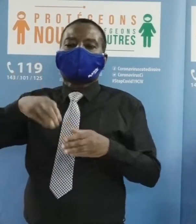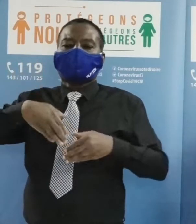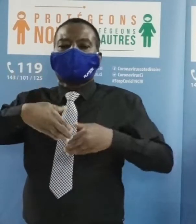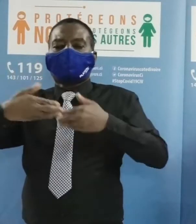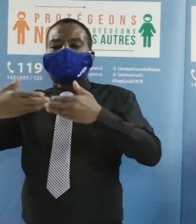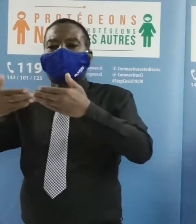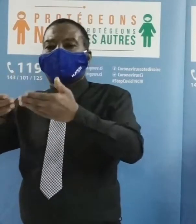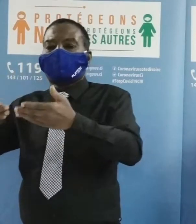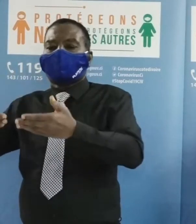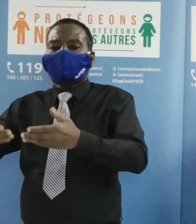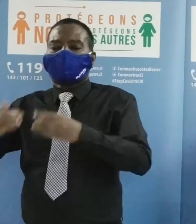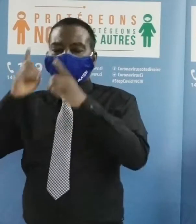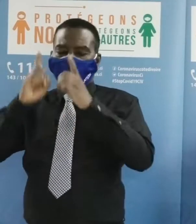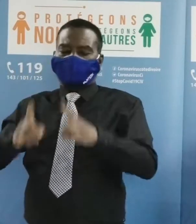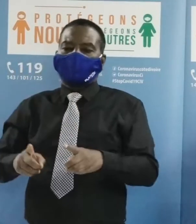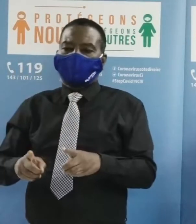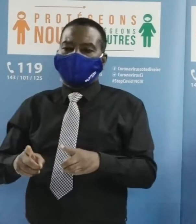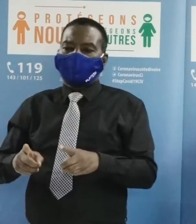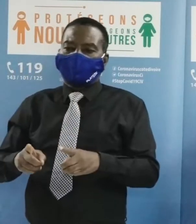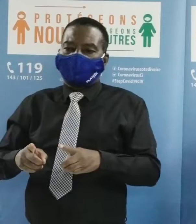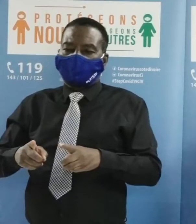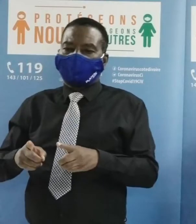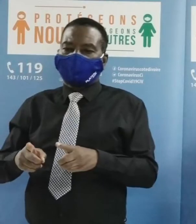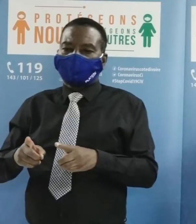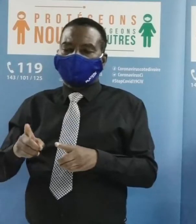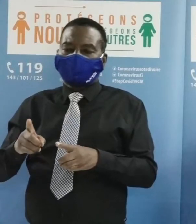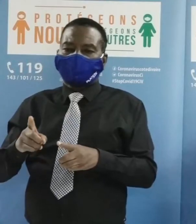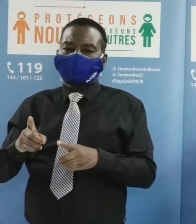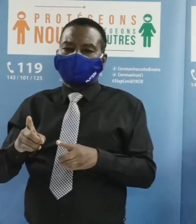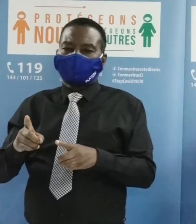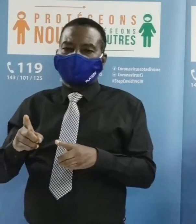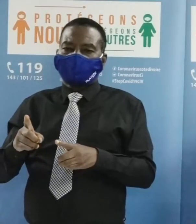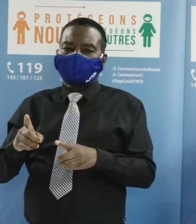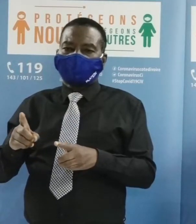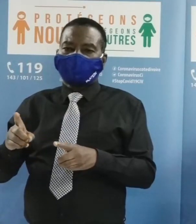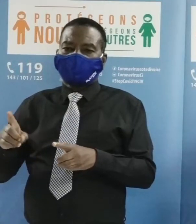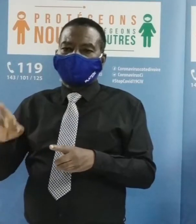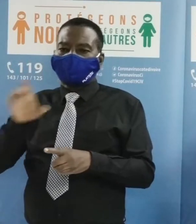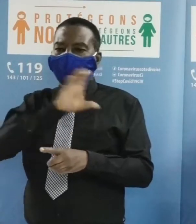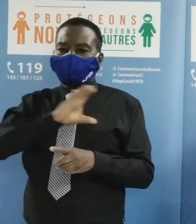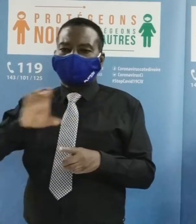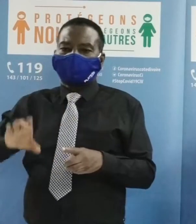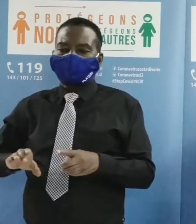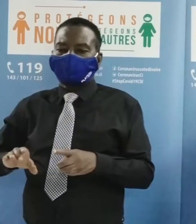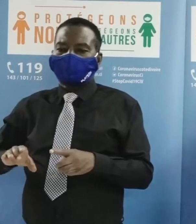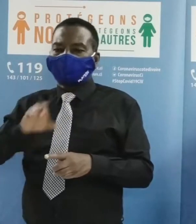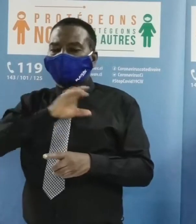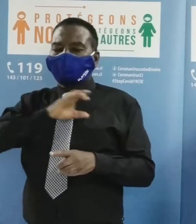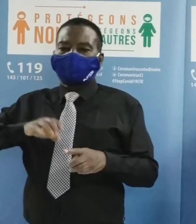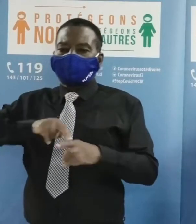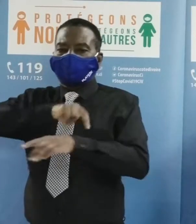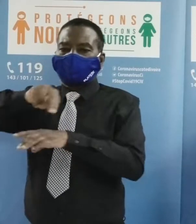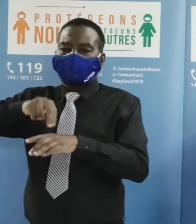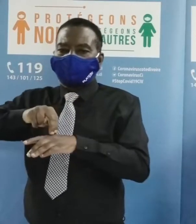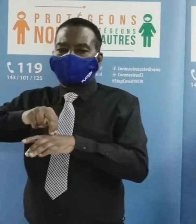des décisions donc du conseil national de sécurité